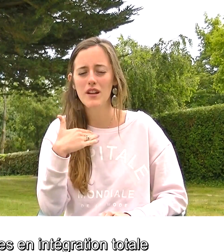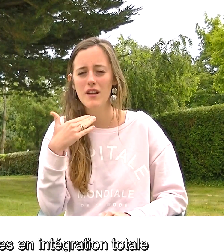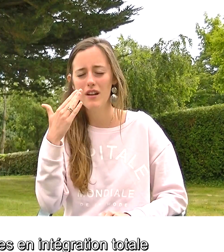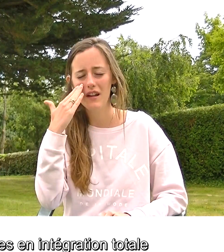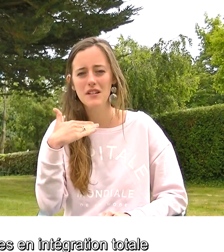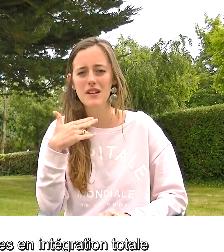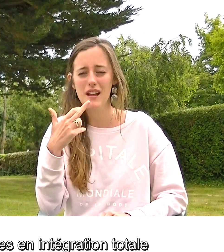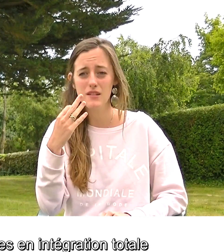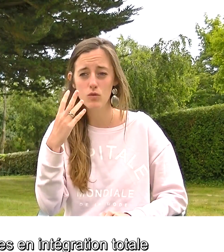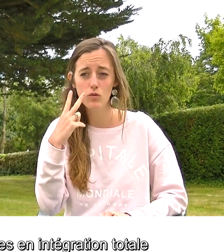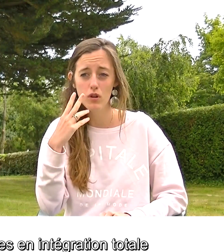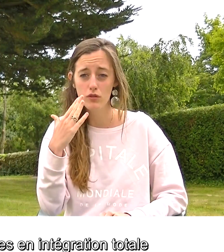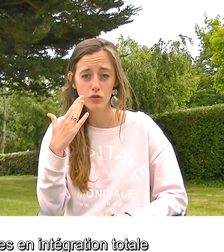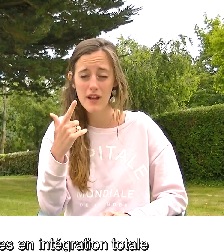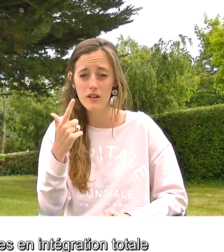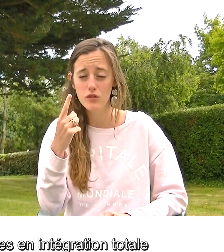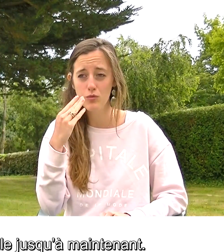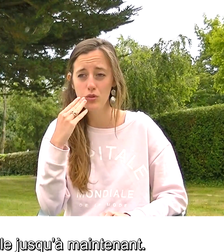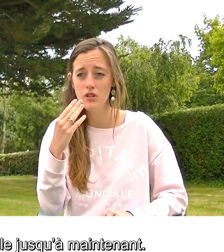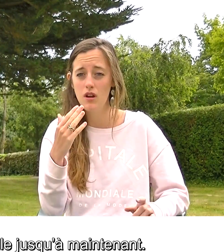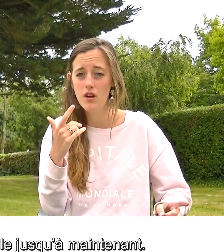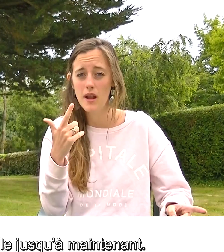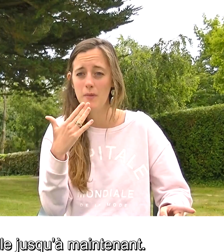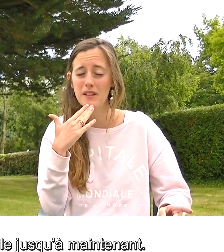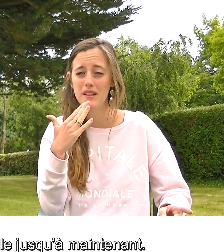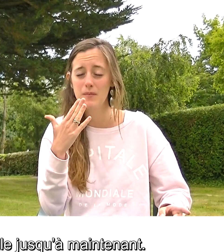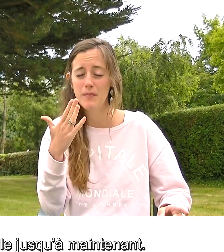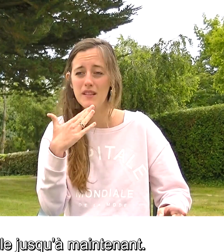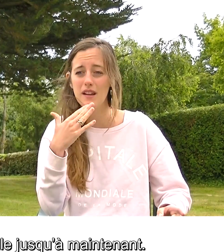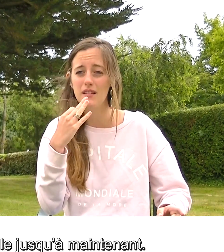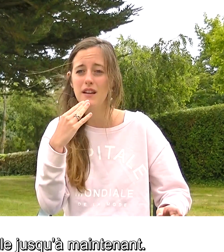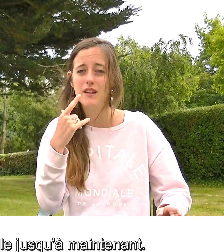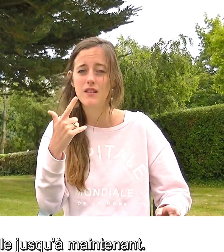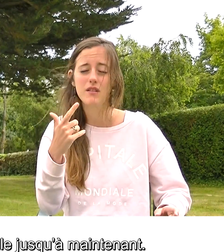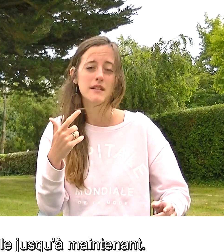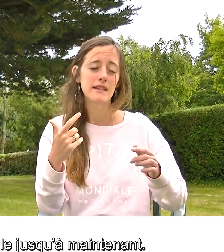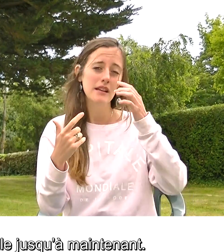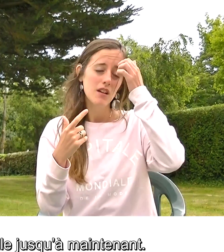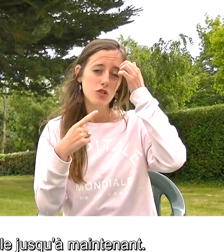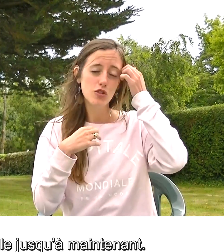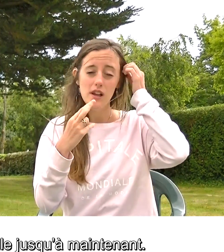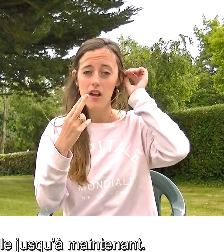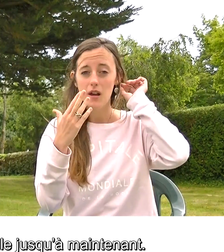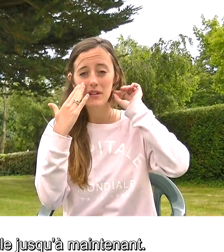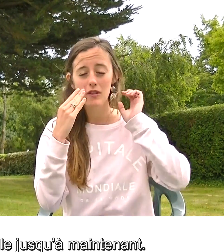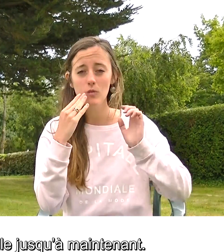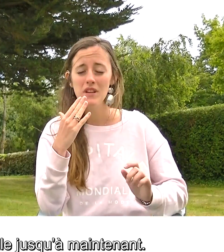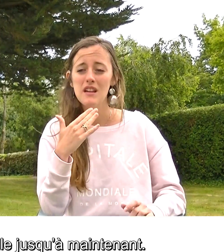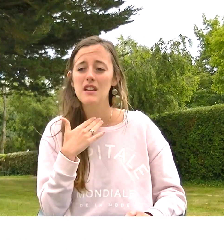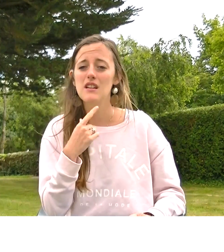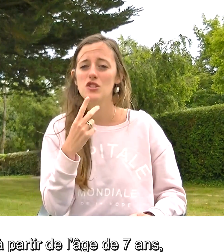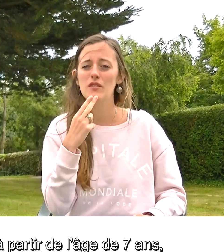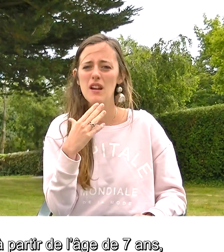intégration totale depuis la maternelle jusqu'à maintenant et j'avais